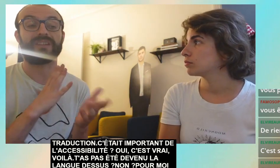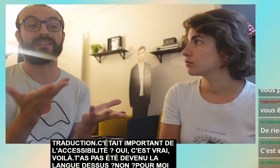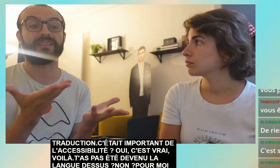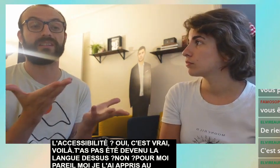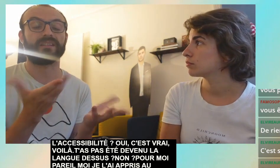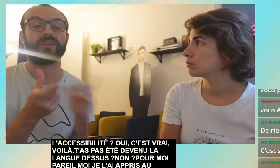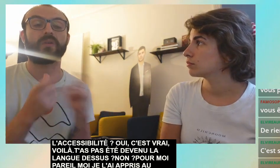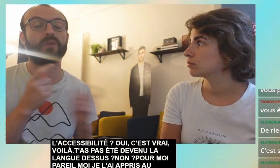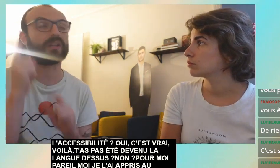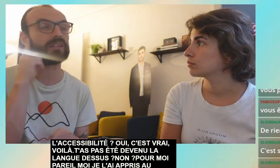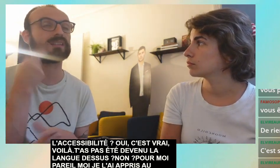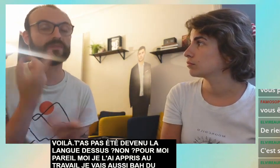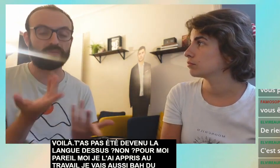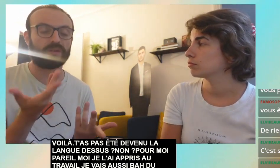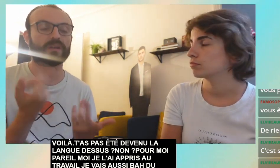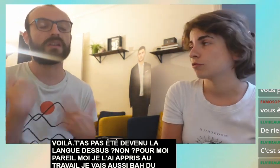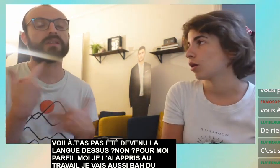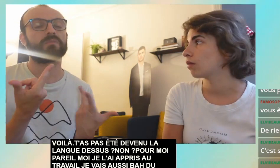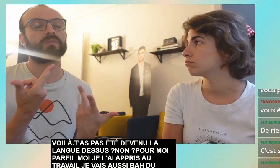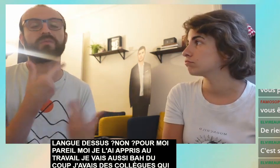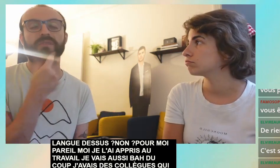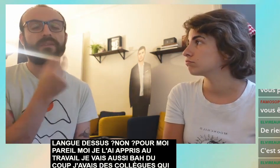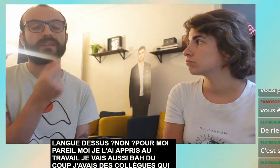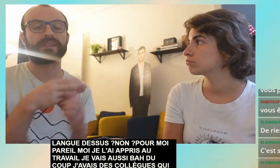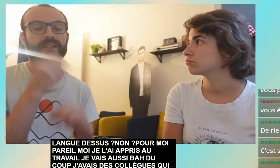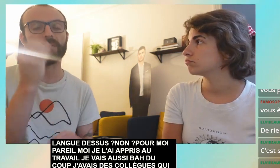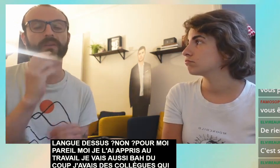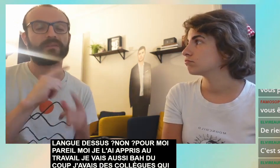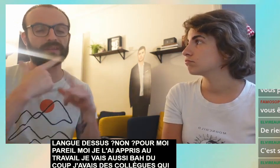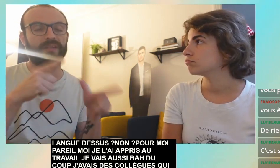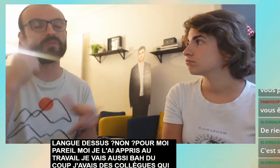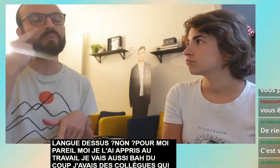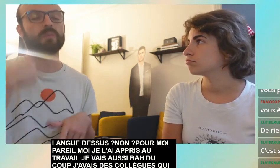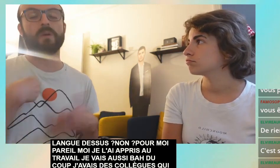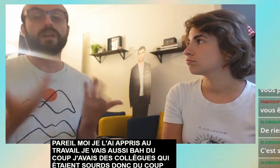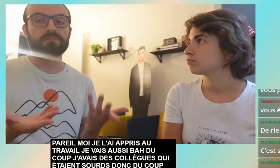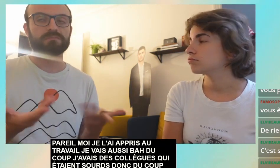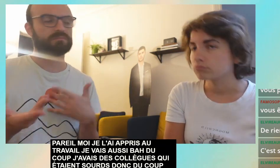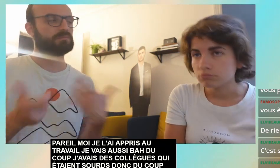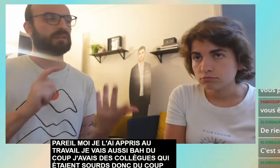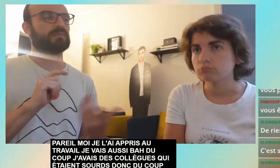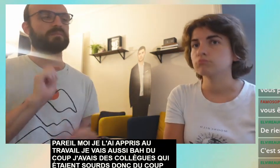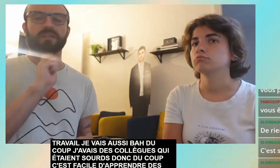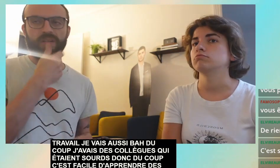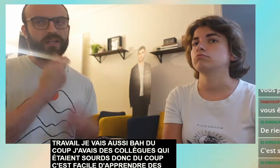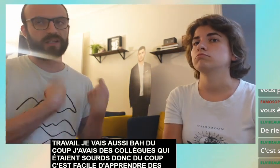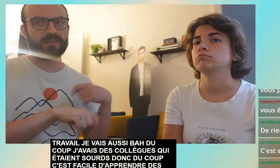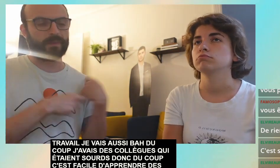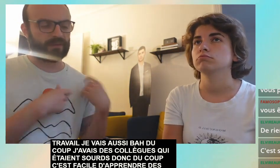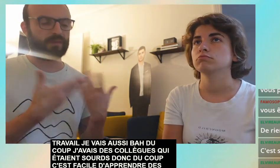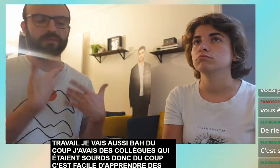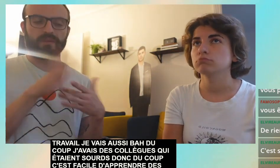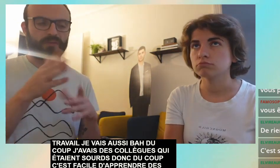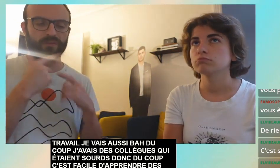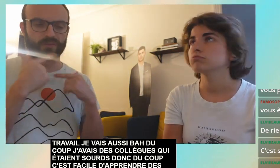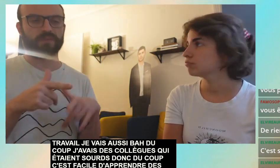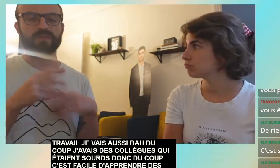j'avais des collègues qui étaient sourds. Moi, du coup, c'est facile d'apprendre des langues pour moi. Voilà, l'anglais, l'espagnol, enfin d'autres langues, j'ai pu